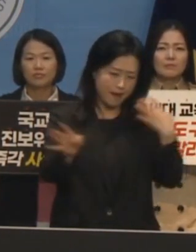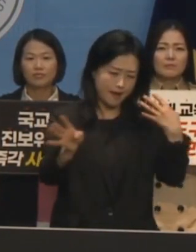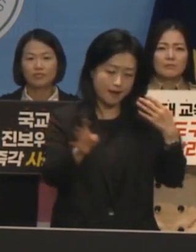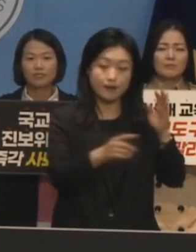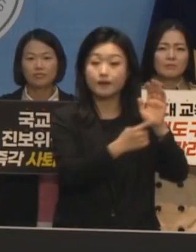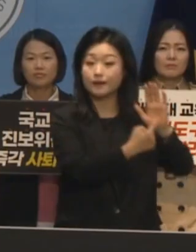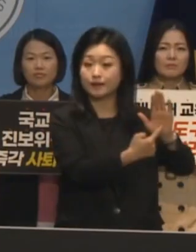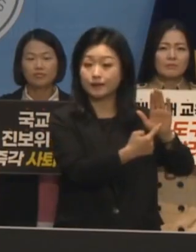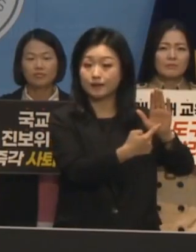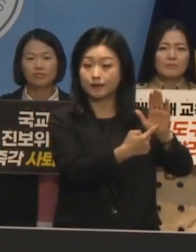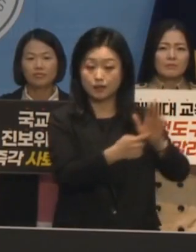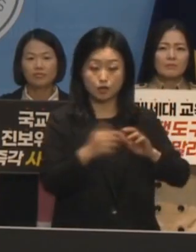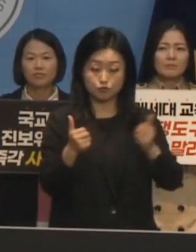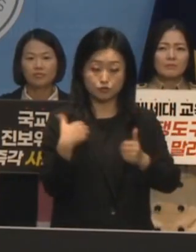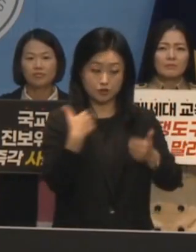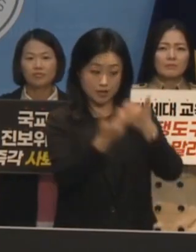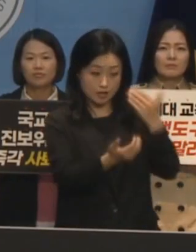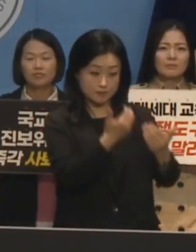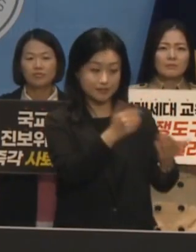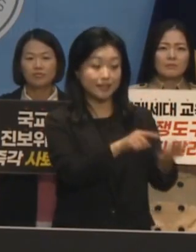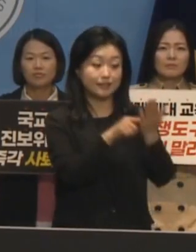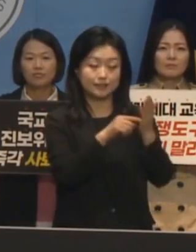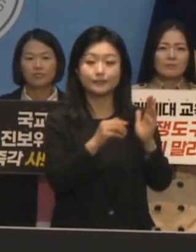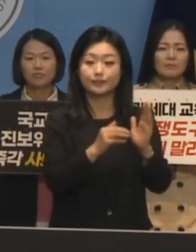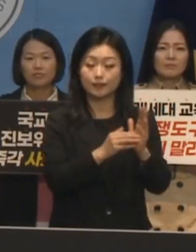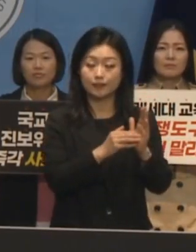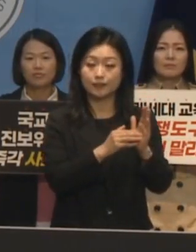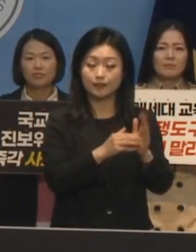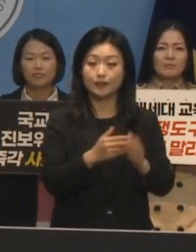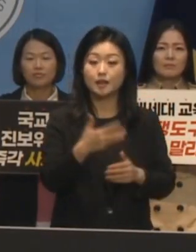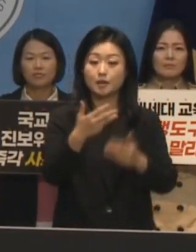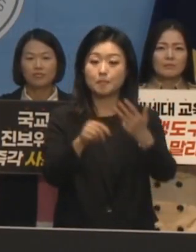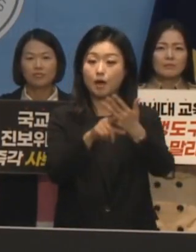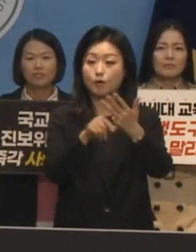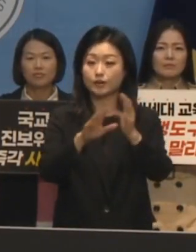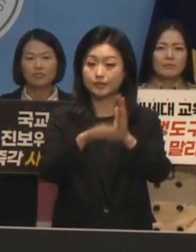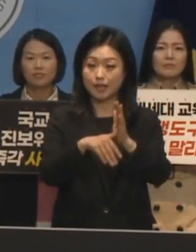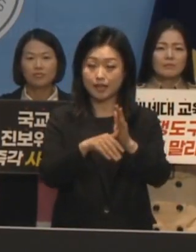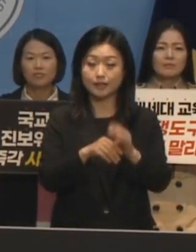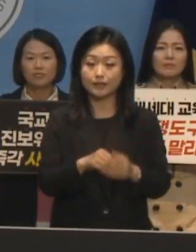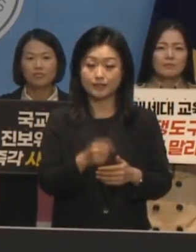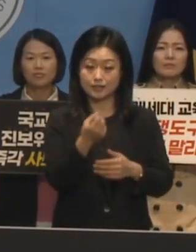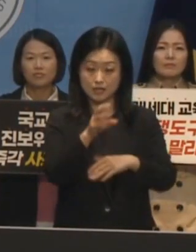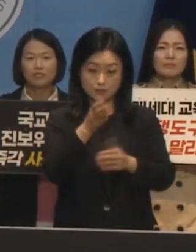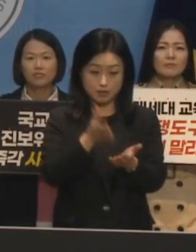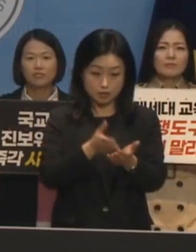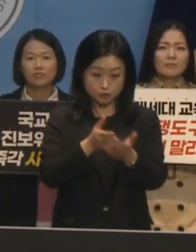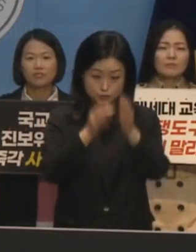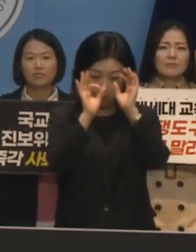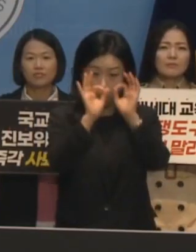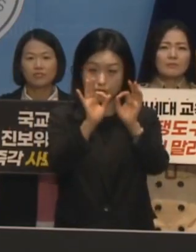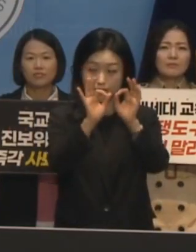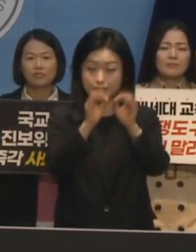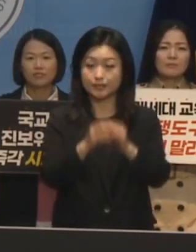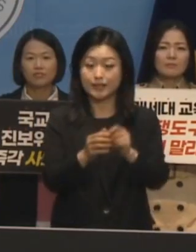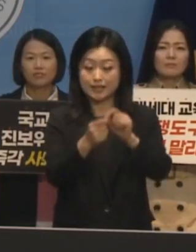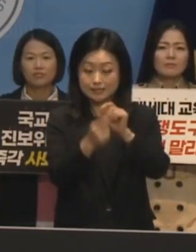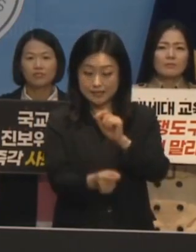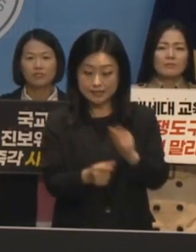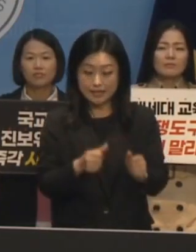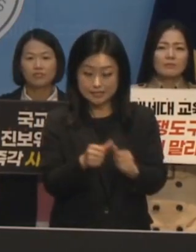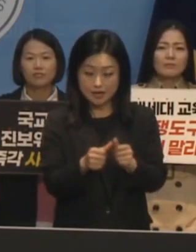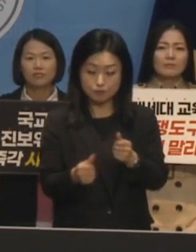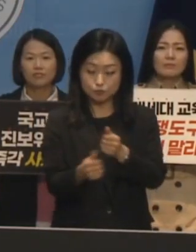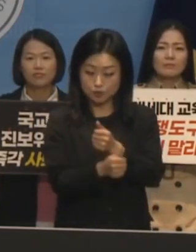부정했다는 것이 국감을 통해 드러났다. 지난 8월 일부 언론 보도에 의하면 국교위 산하